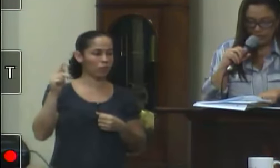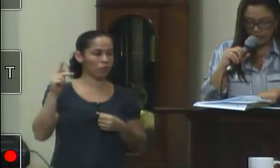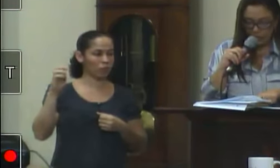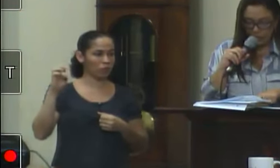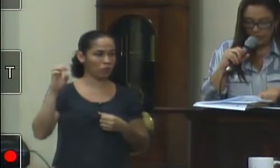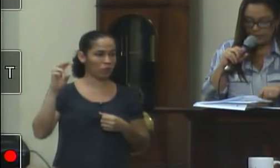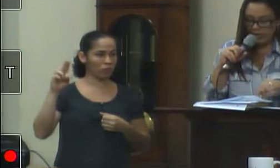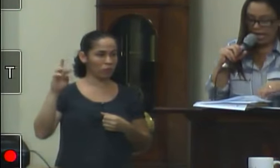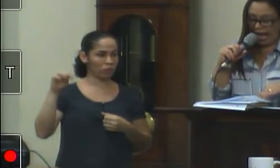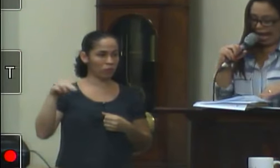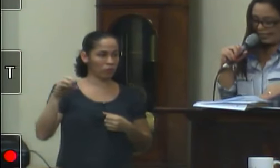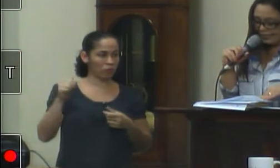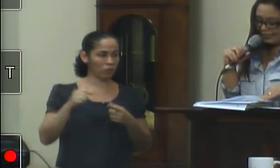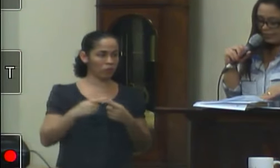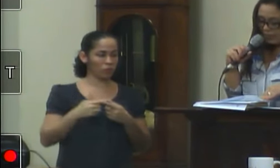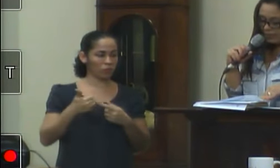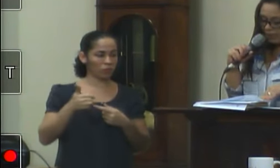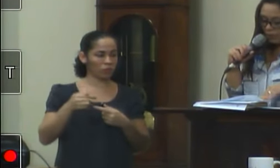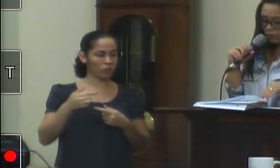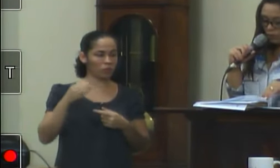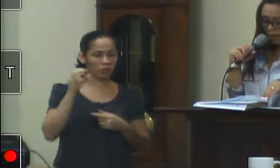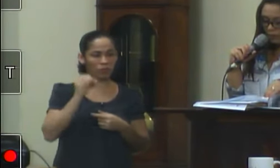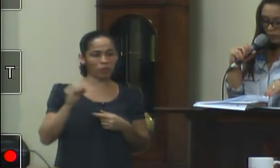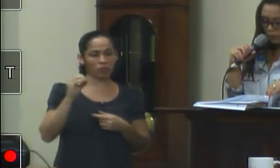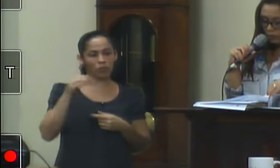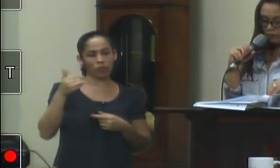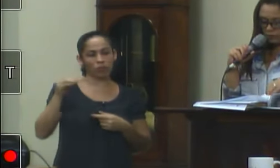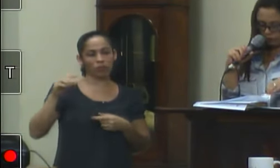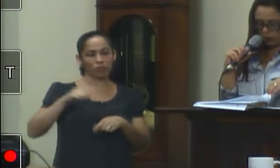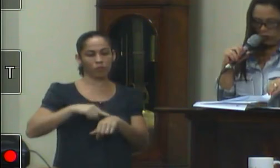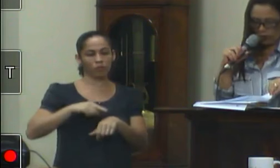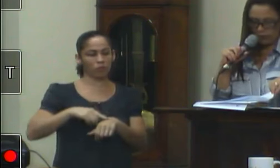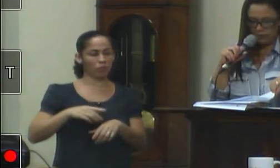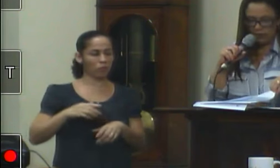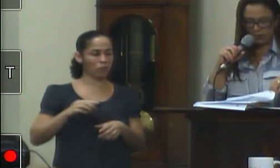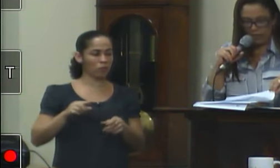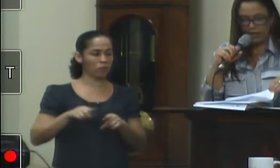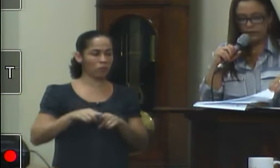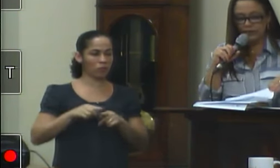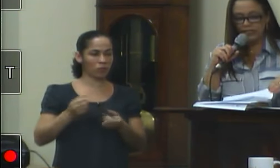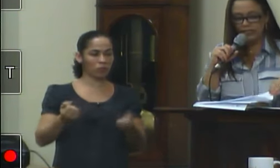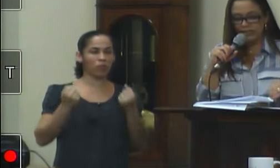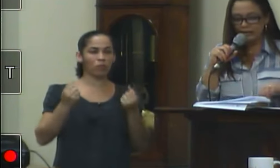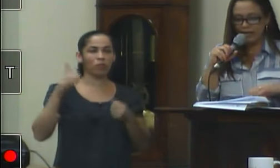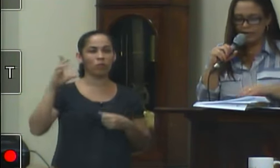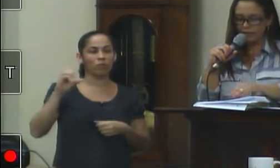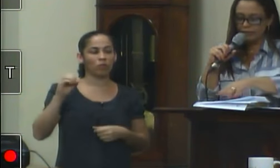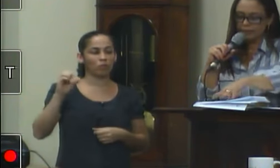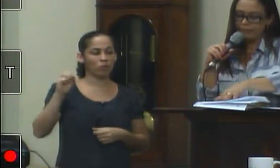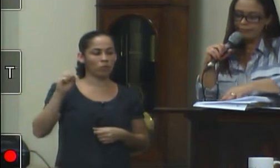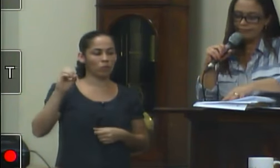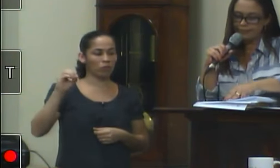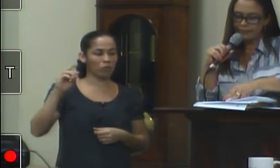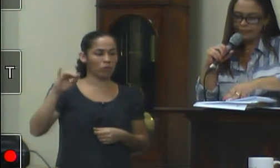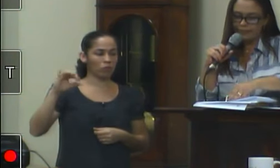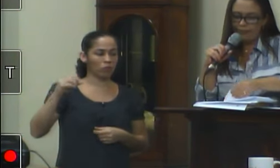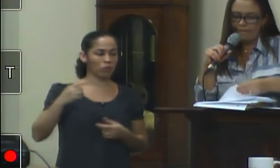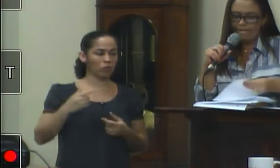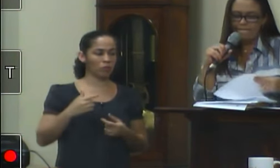às 10 horas. A da Academia de Saúde do bairro de Osório, também no dia 17.